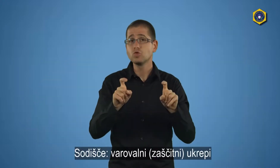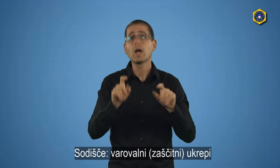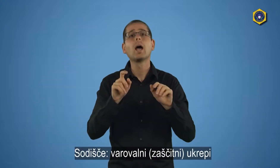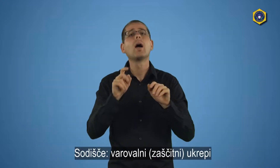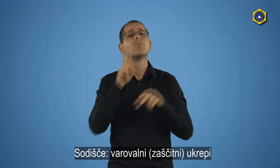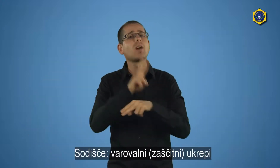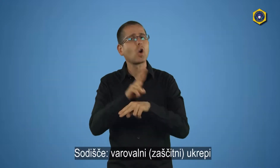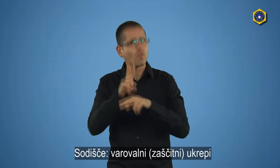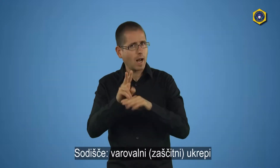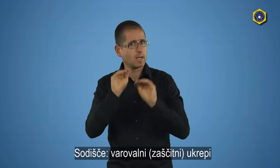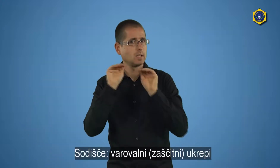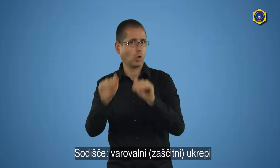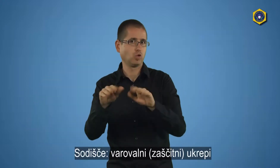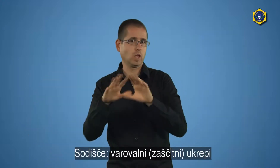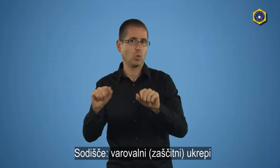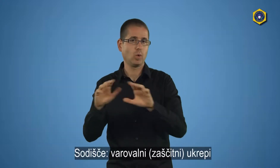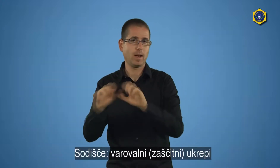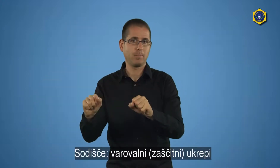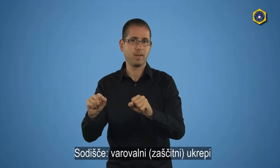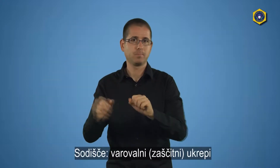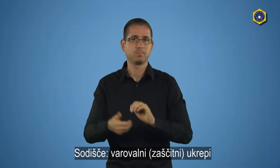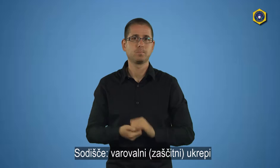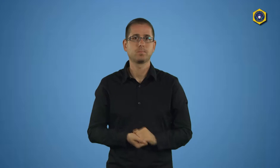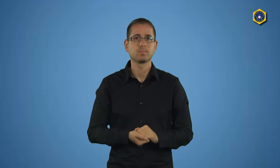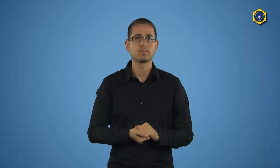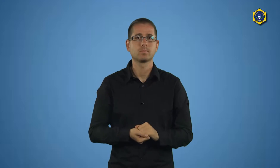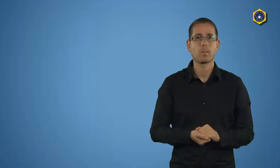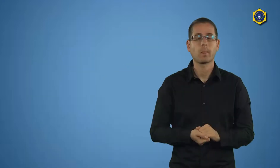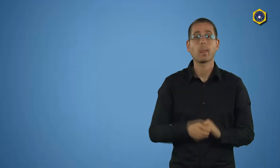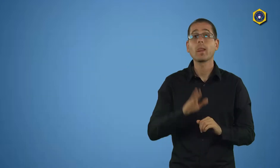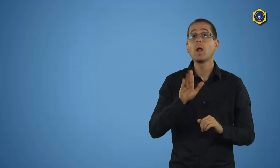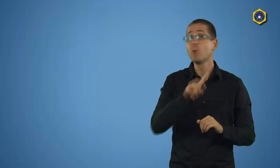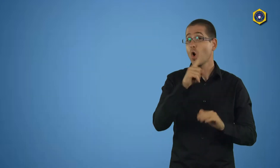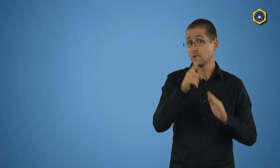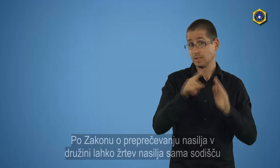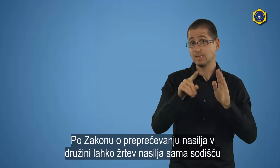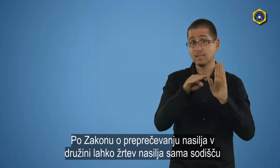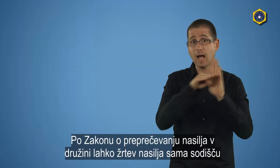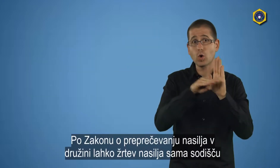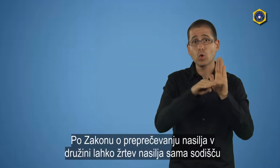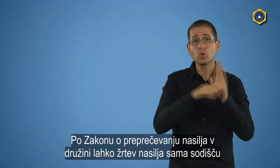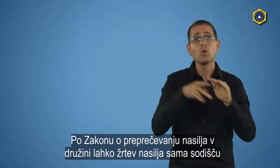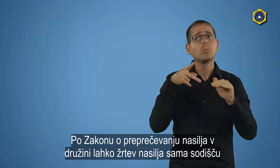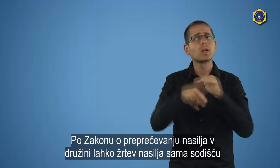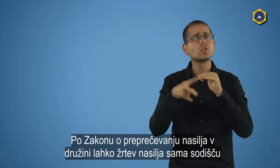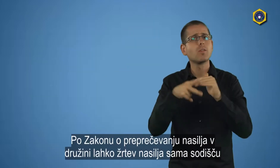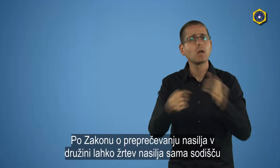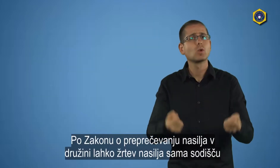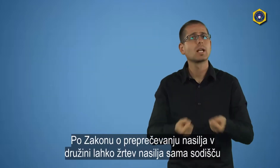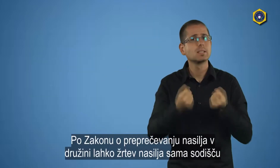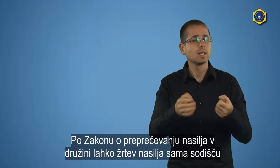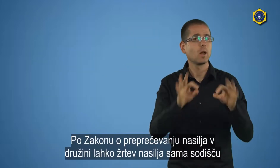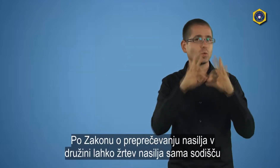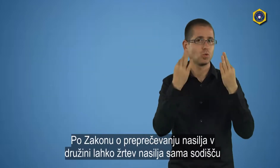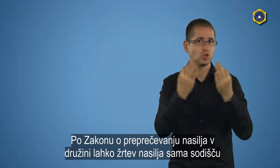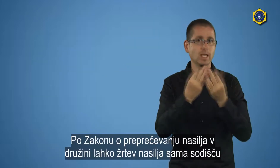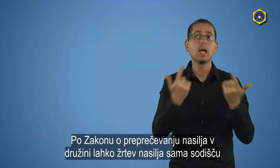Sodišče. Varovalni, zaščitni ukrepi. Po zakonu o preprečevanju nasilja v družini lahko